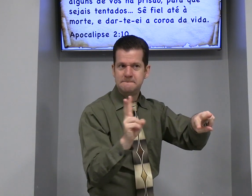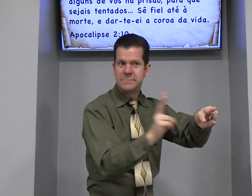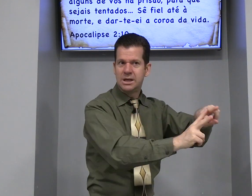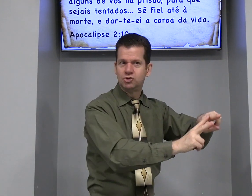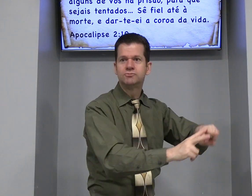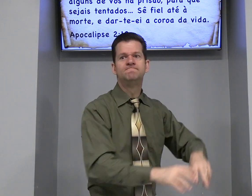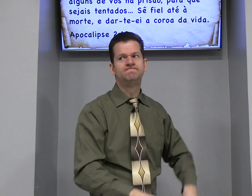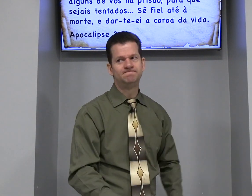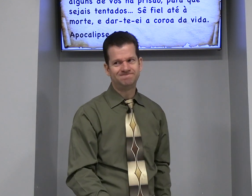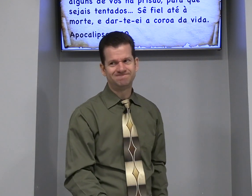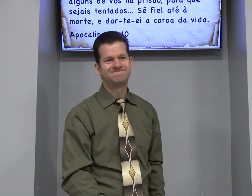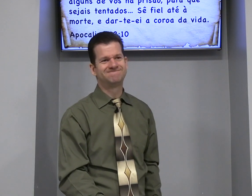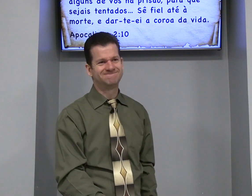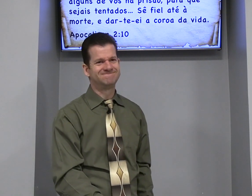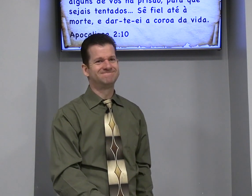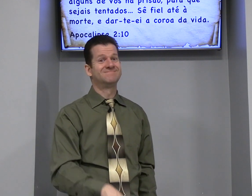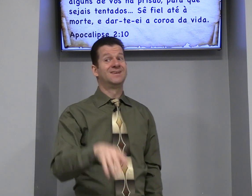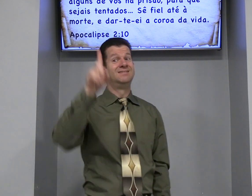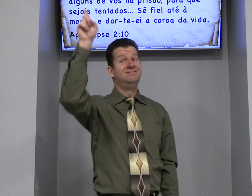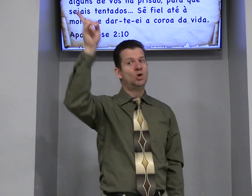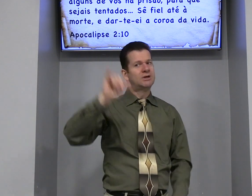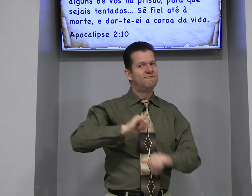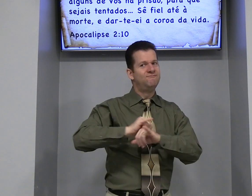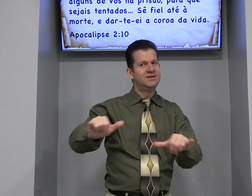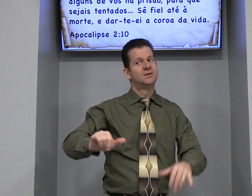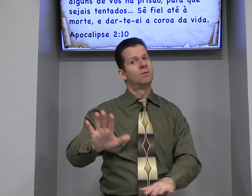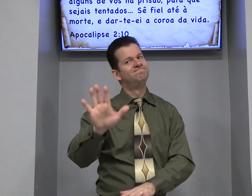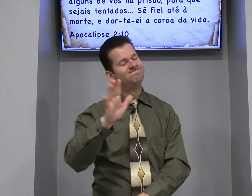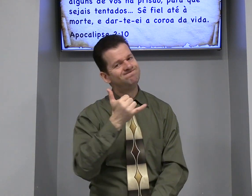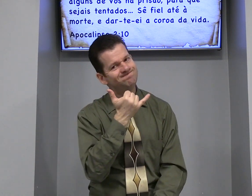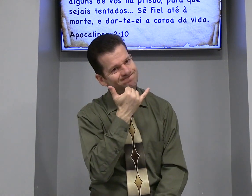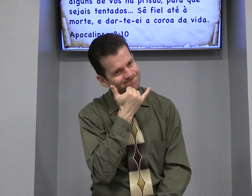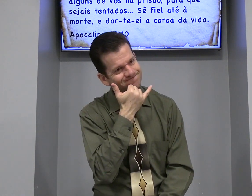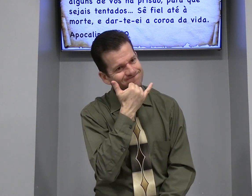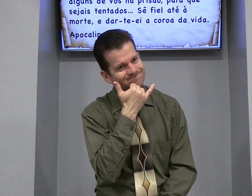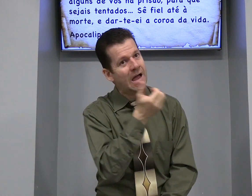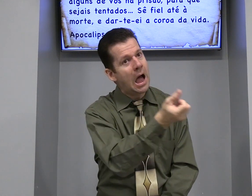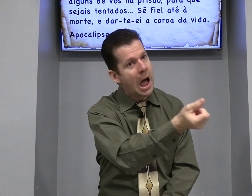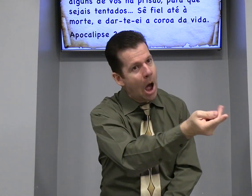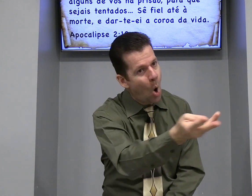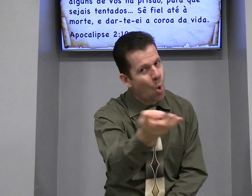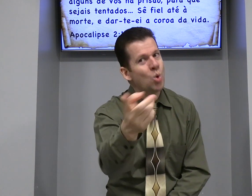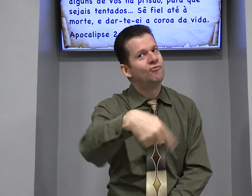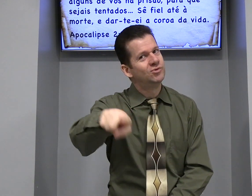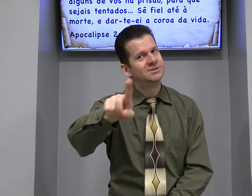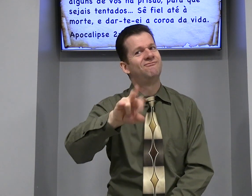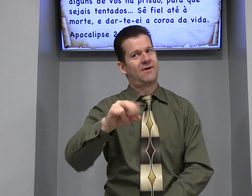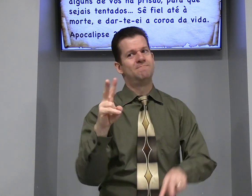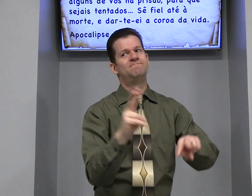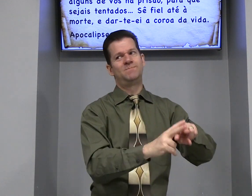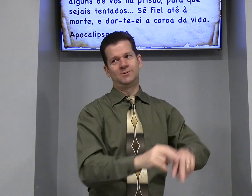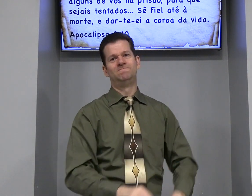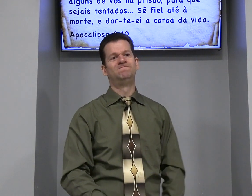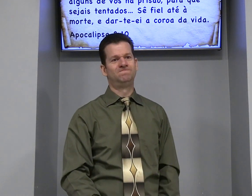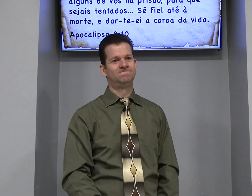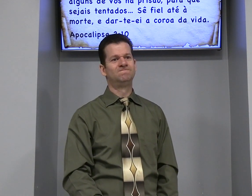e lançará alguns de vós na prisão. E João avisou, alguns de vocês vão ser